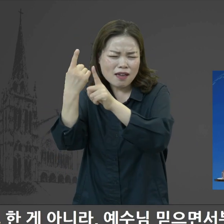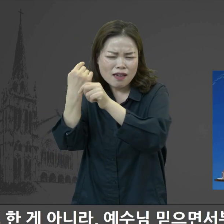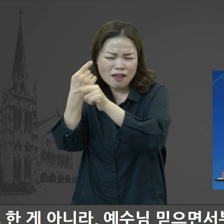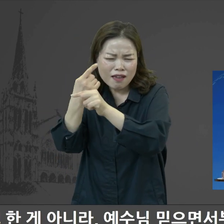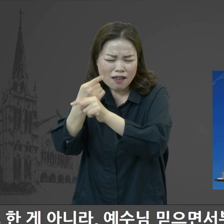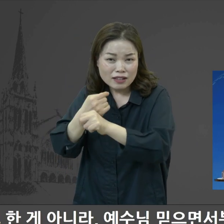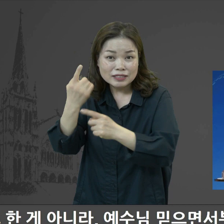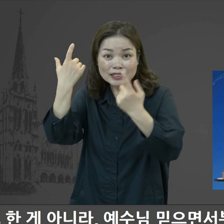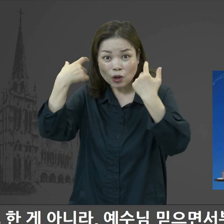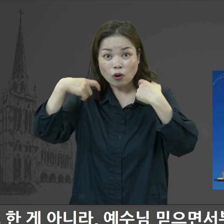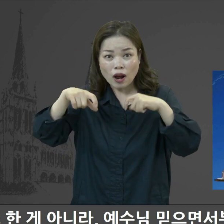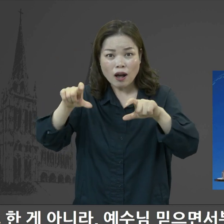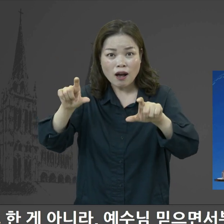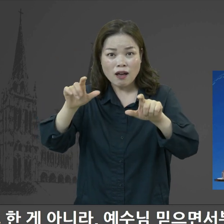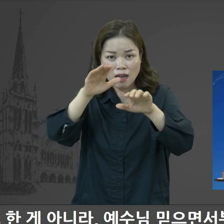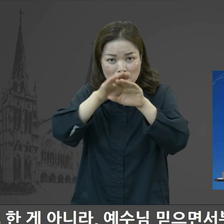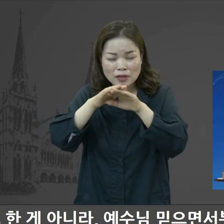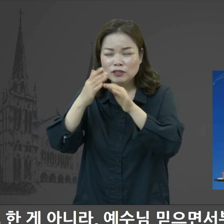시키셨어요.